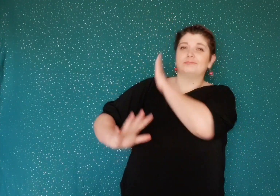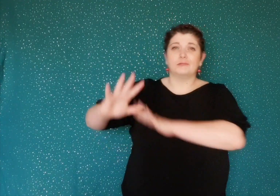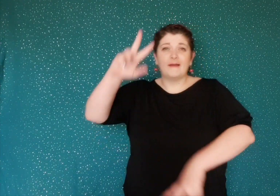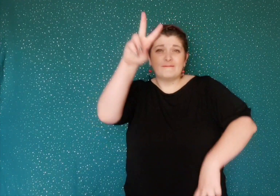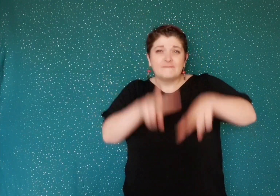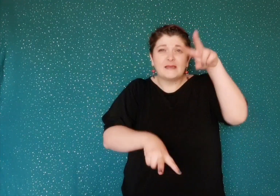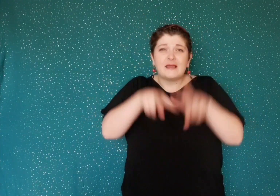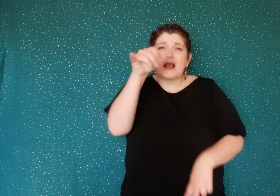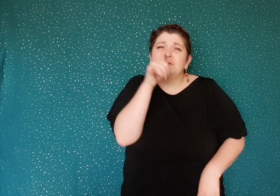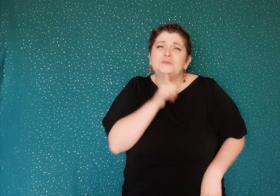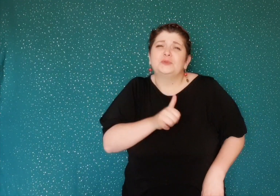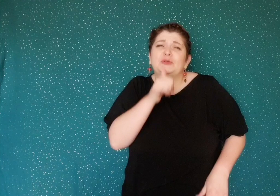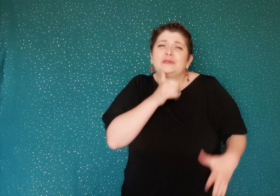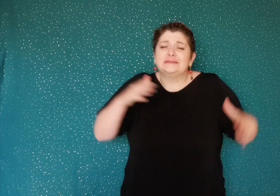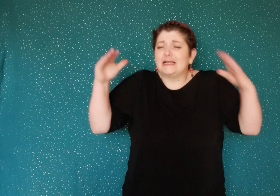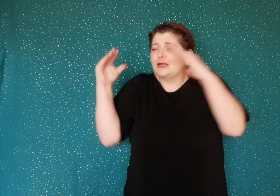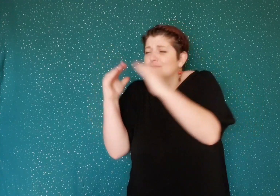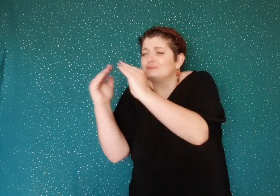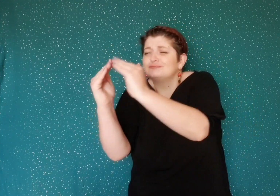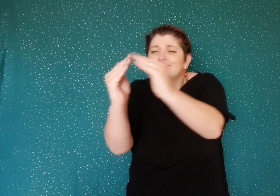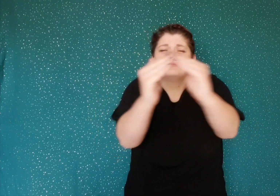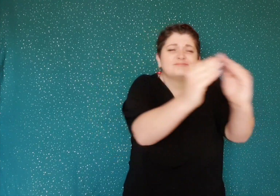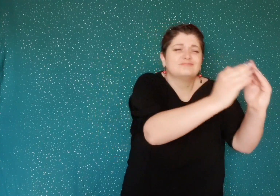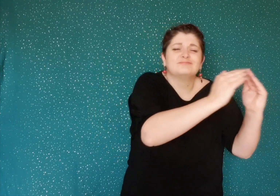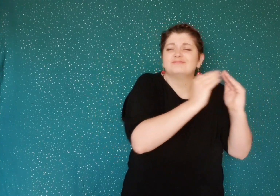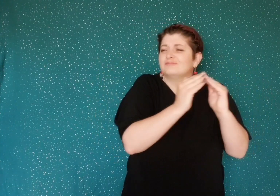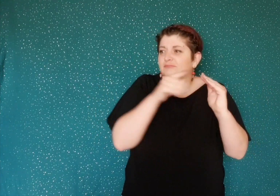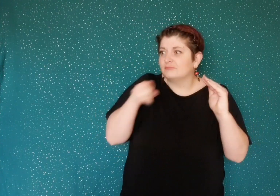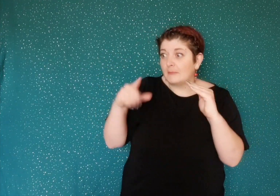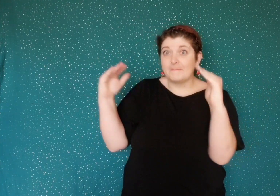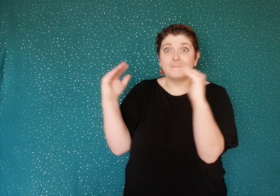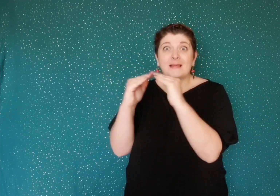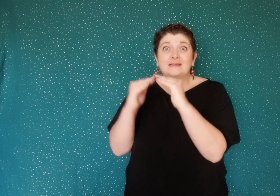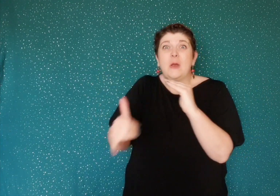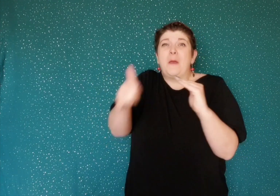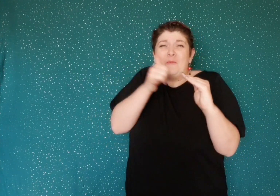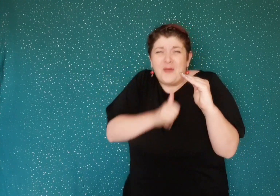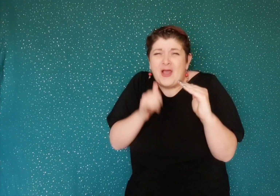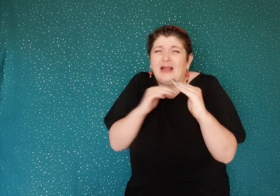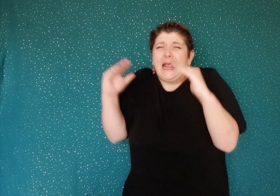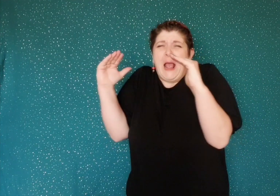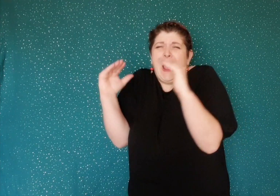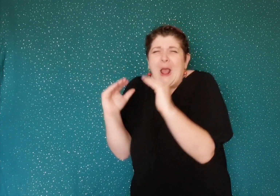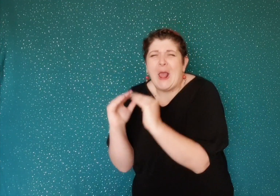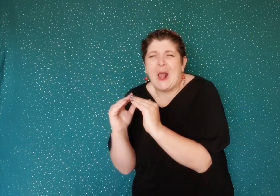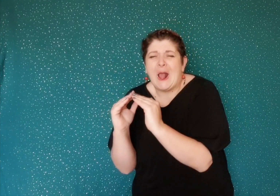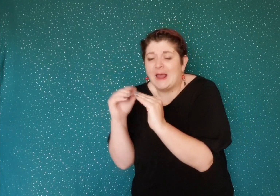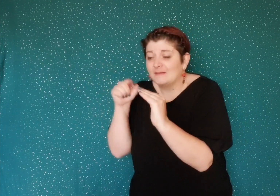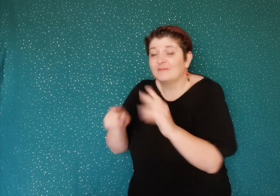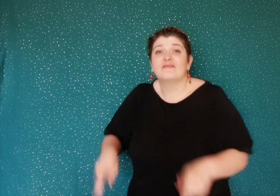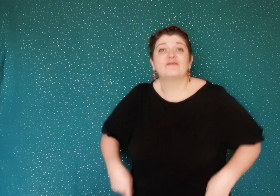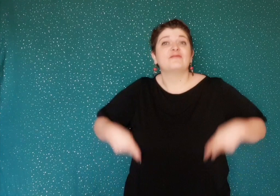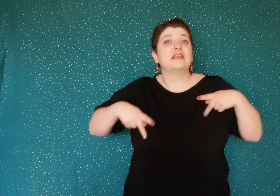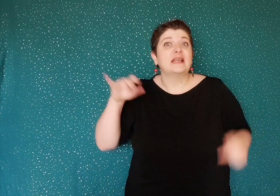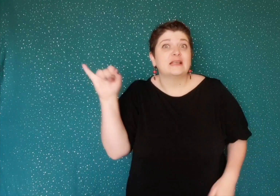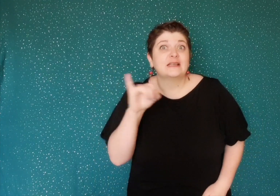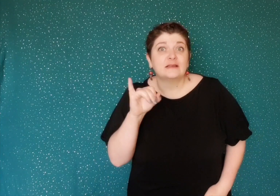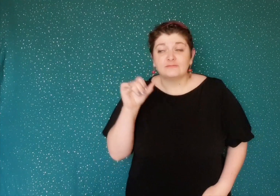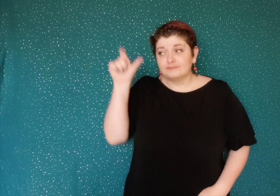Il était une fois une vieille femme. Elle vivait dans un tout petit village et une